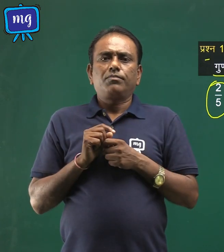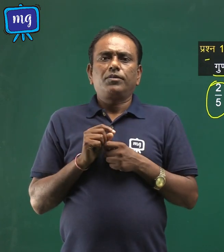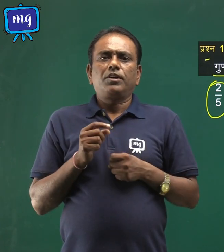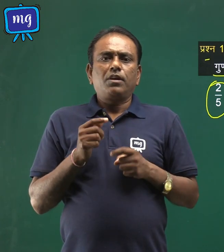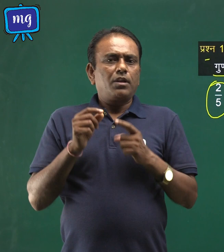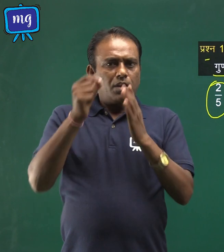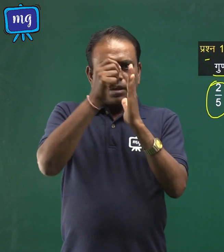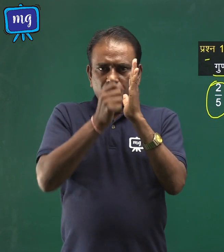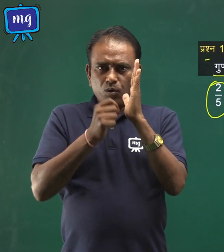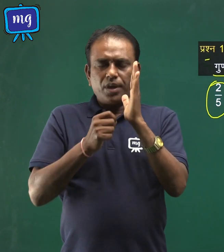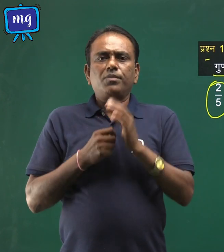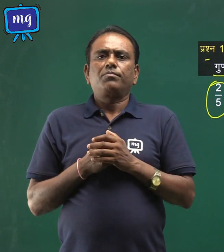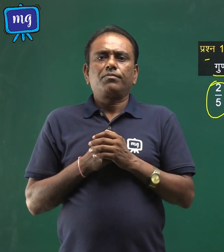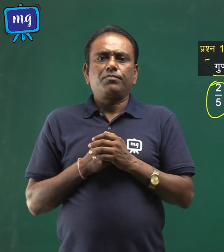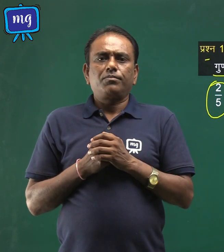कर लोगे?